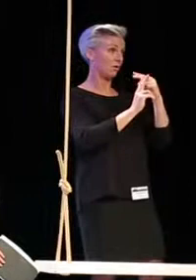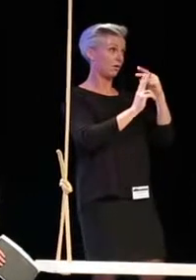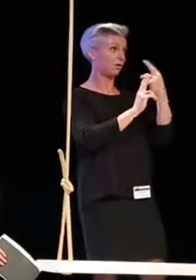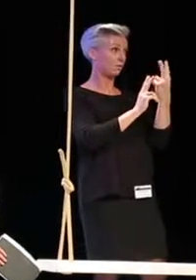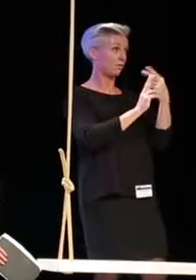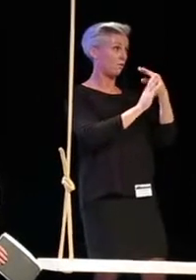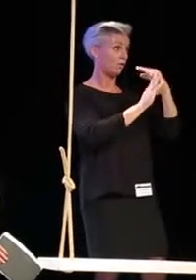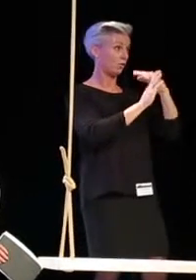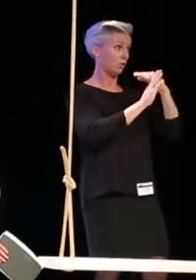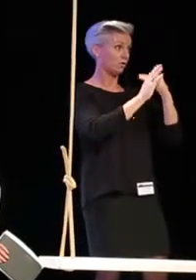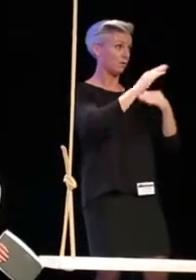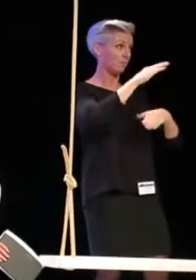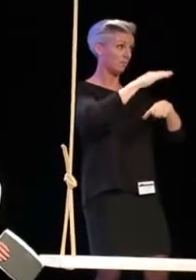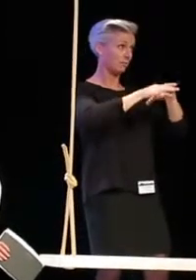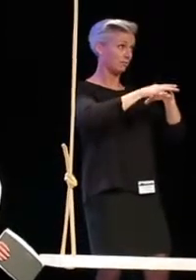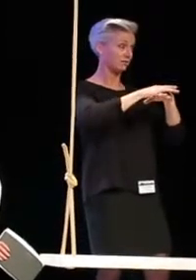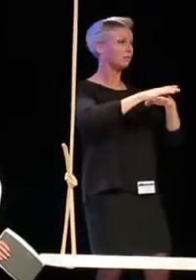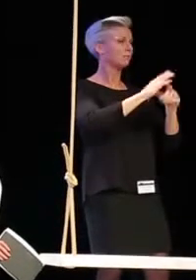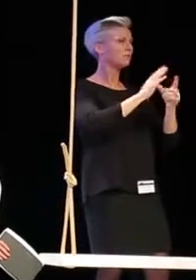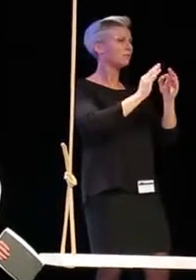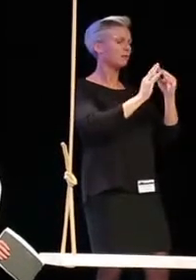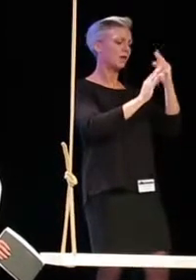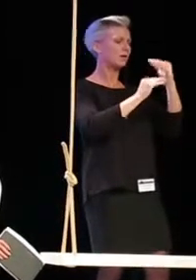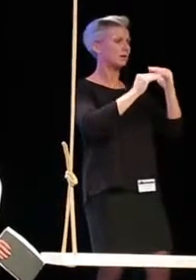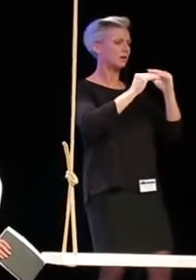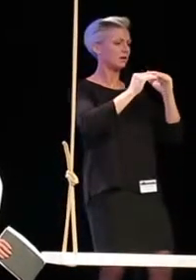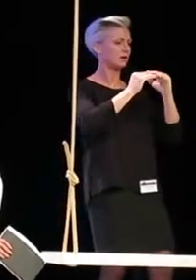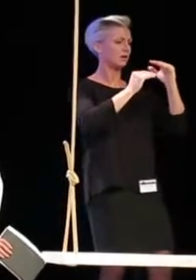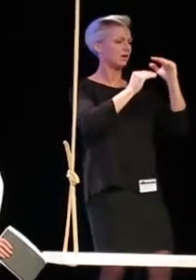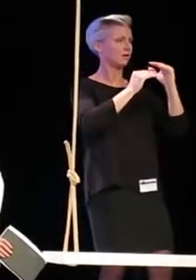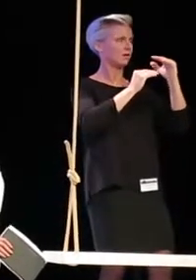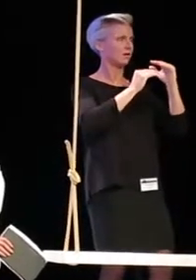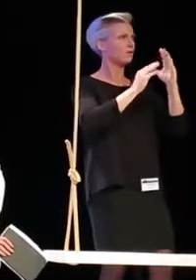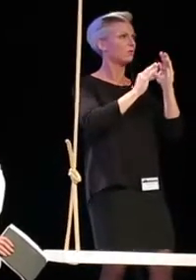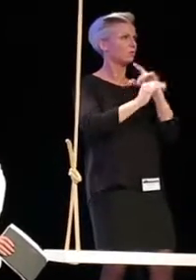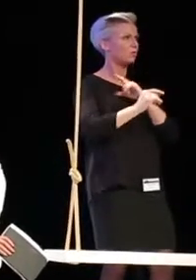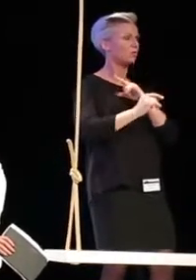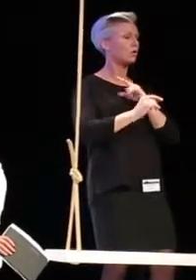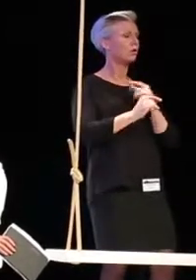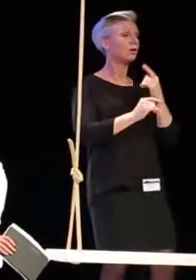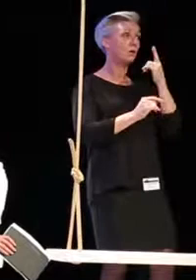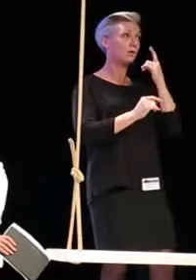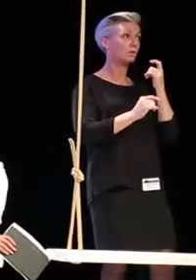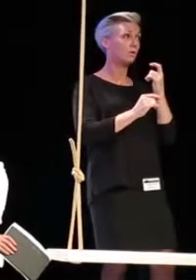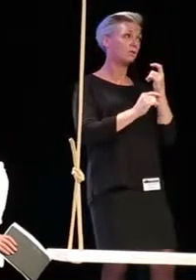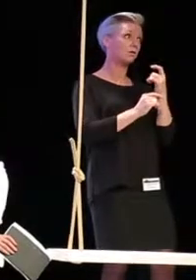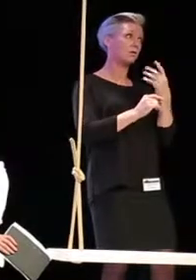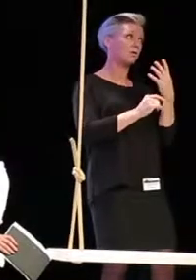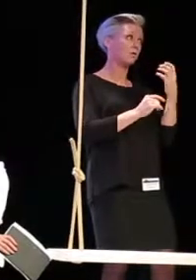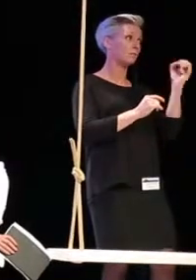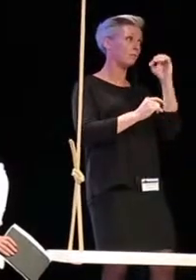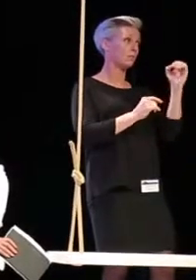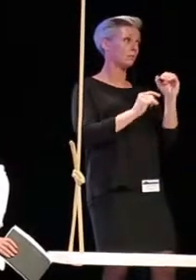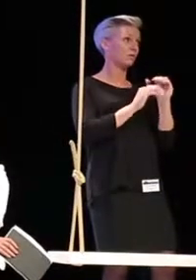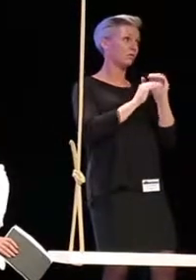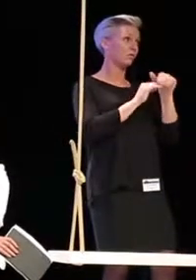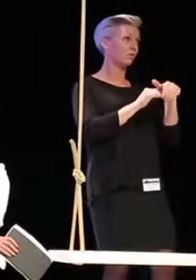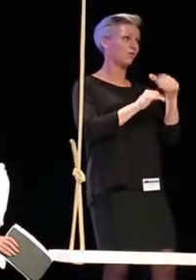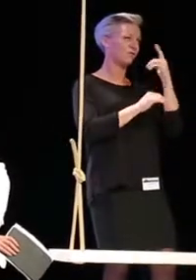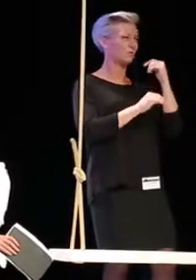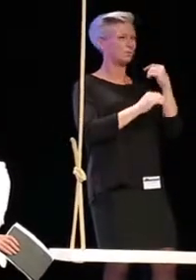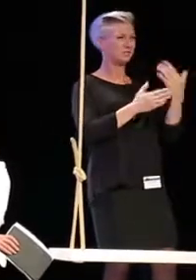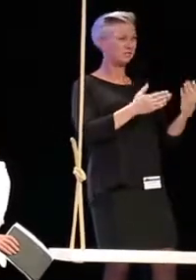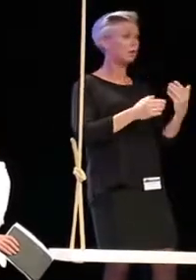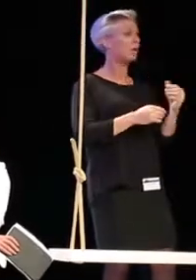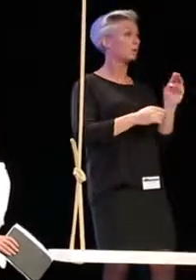Och då tror jag rent spekulativt att det kanske inte behöver vara så långt över 50%. Alltså nu är vi någonstans på